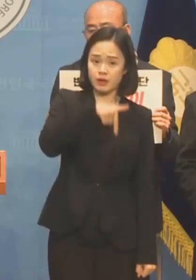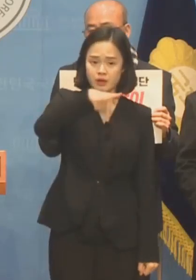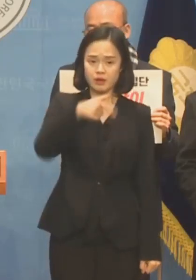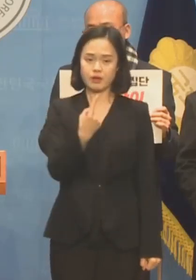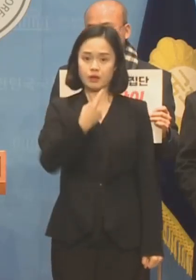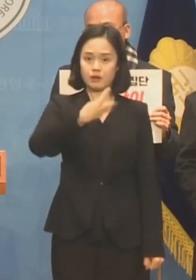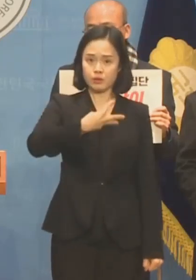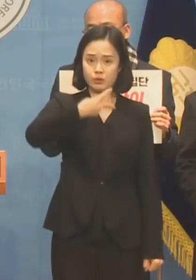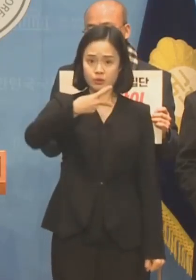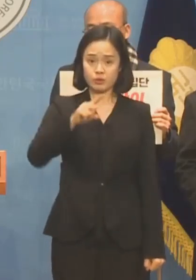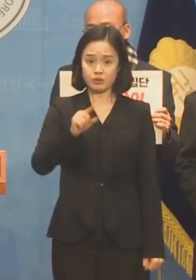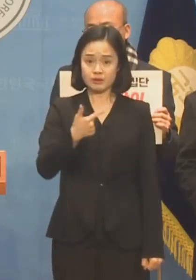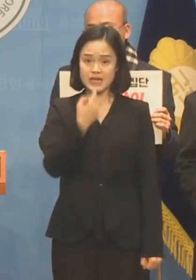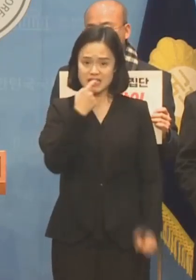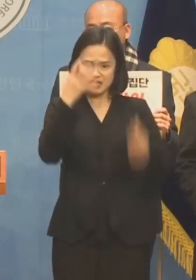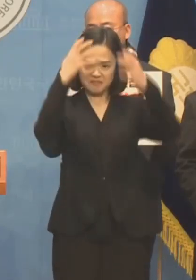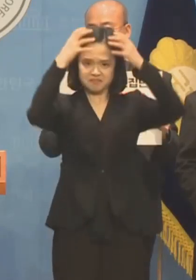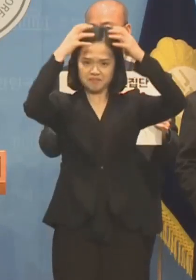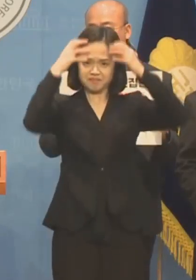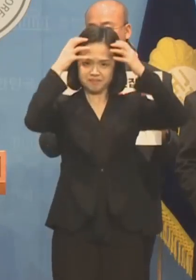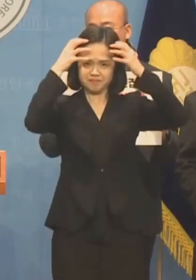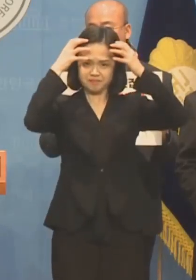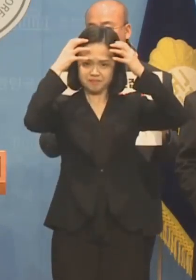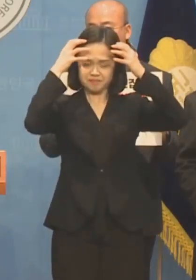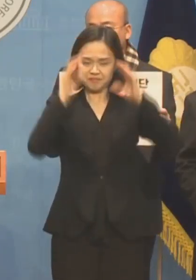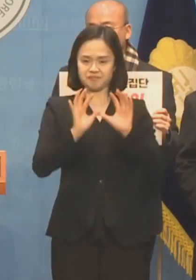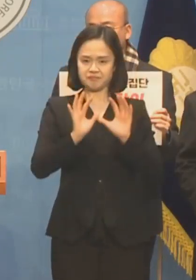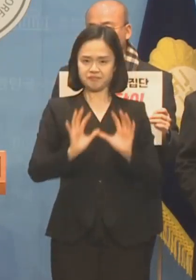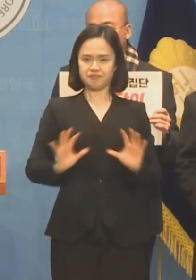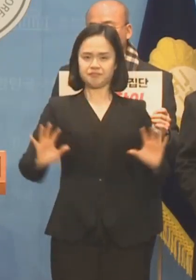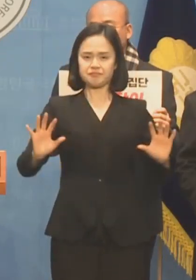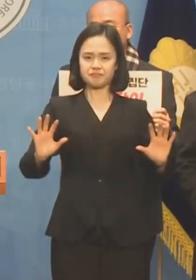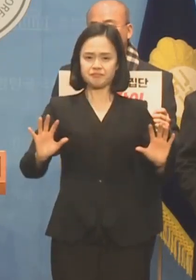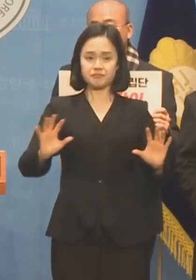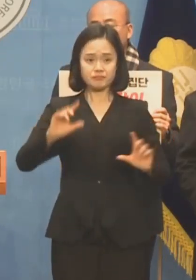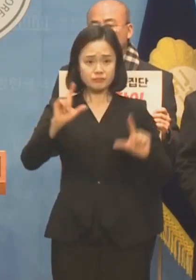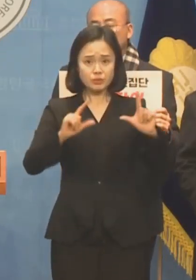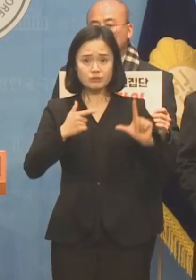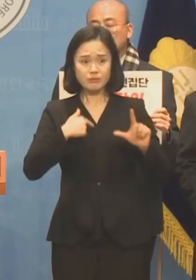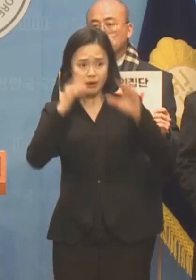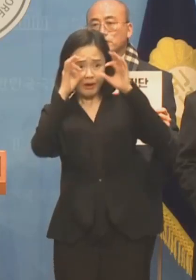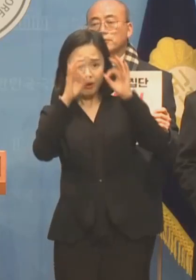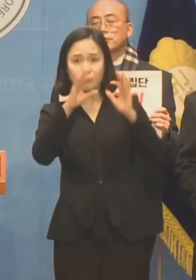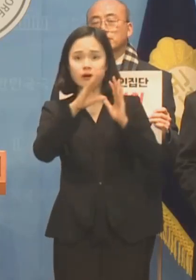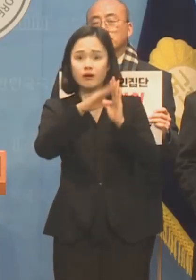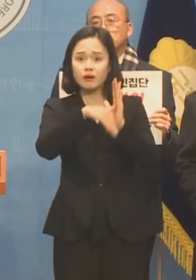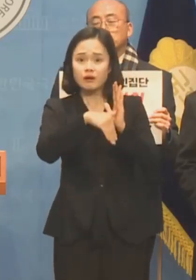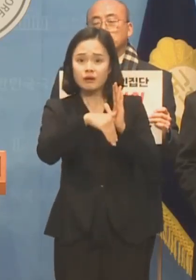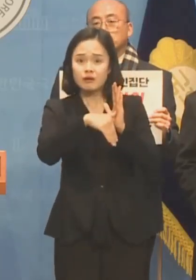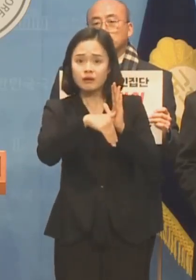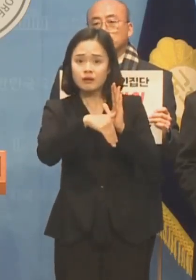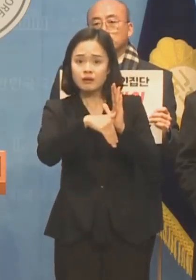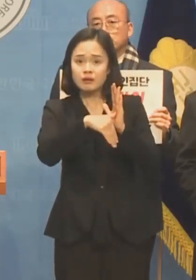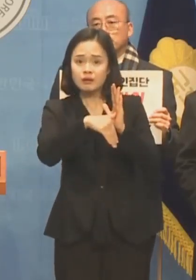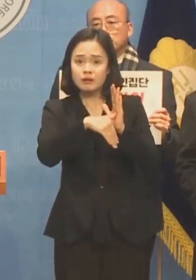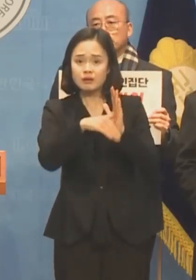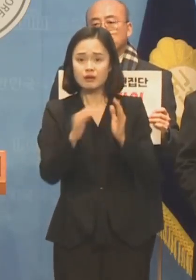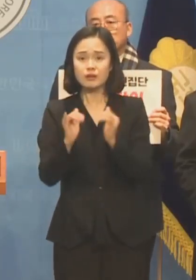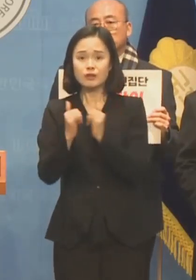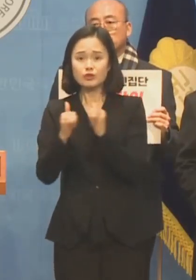철모를 쓰고 일이 지나가면서 그 모습을 봤을 때 정말 우리